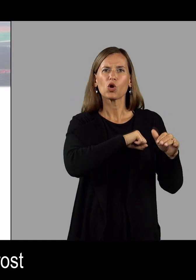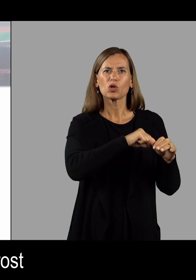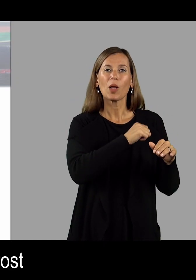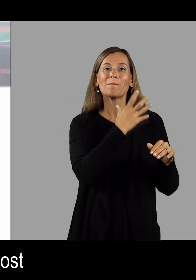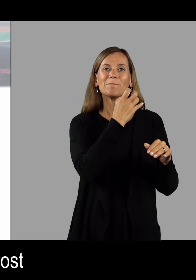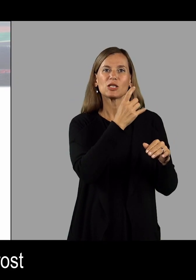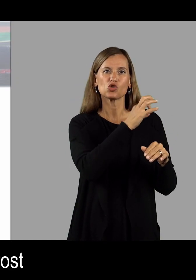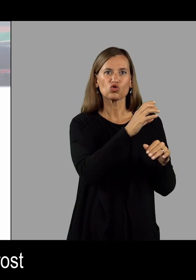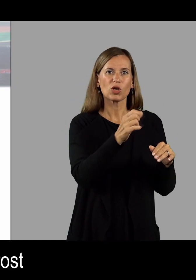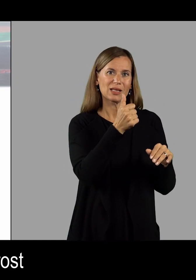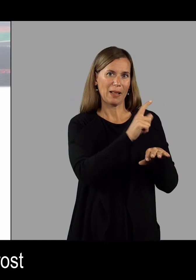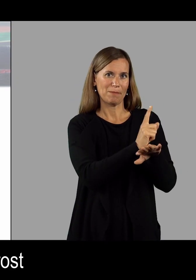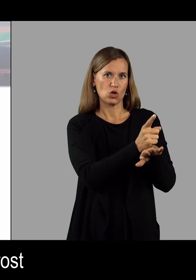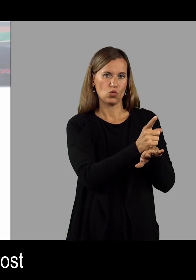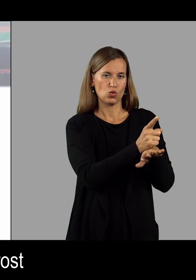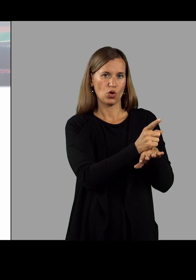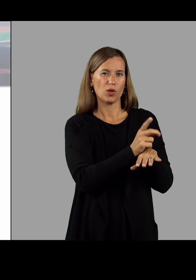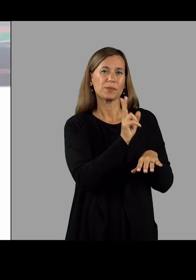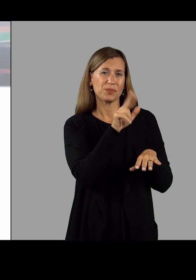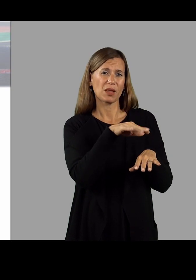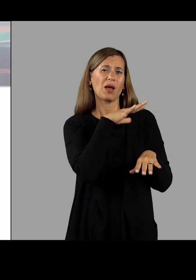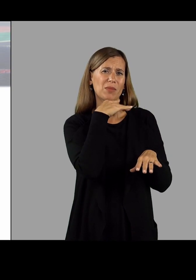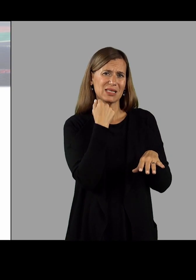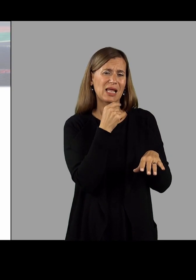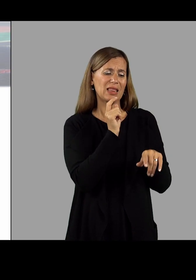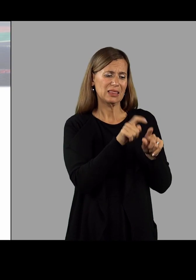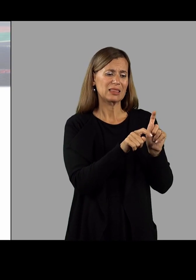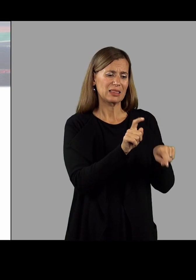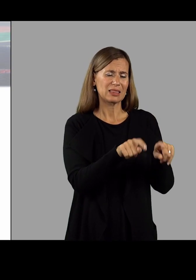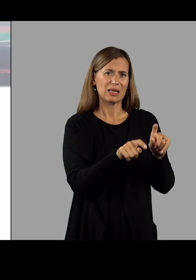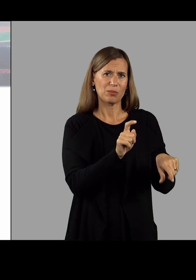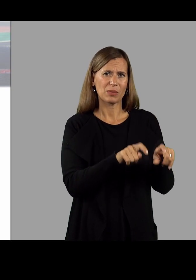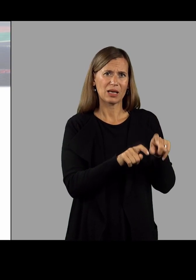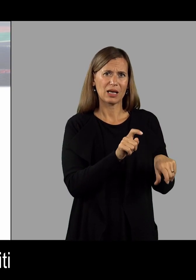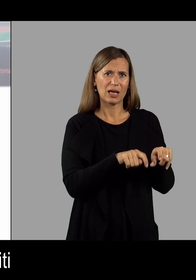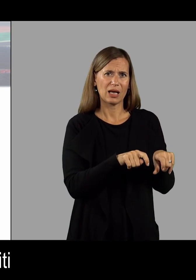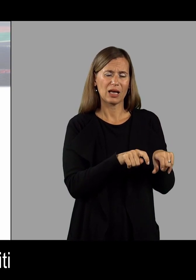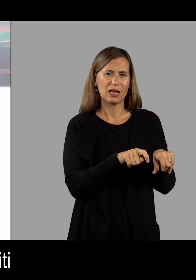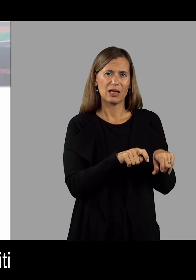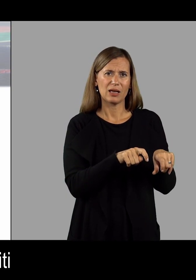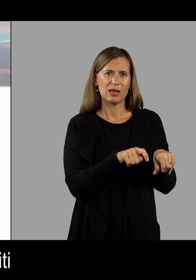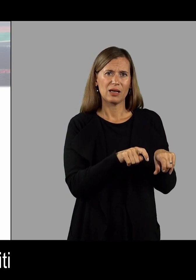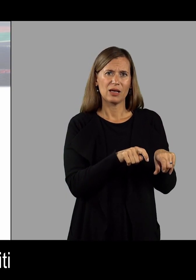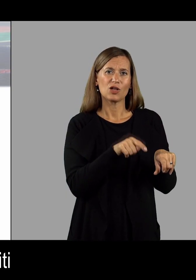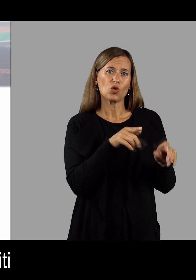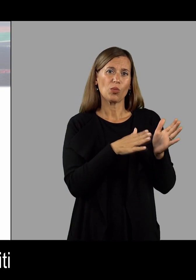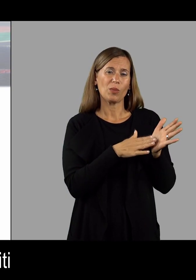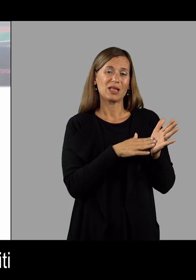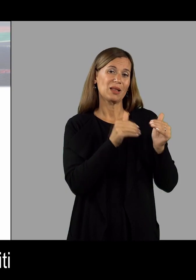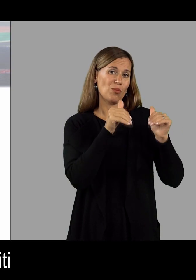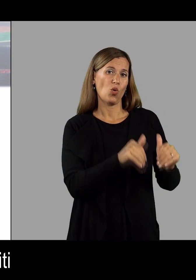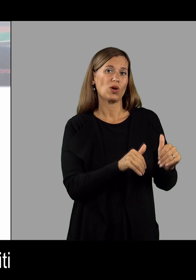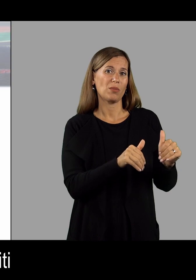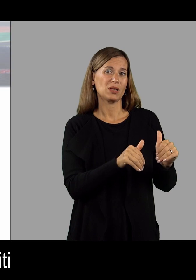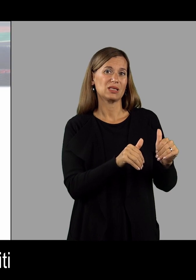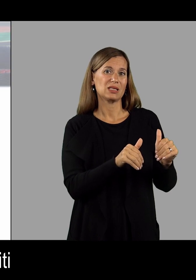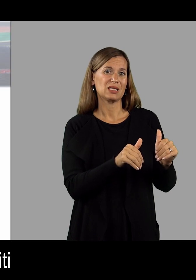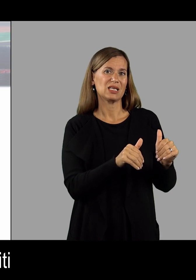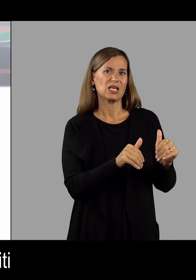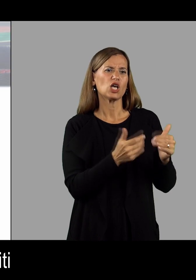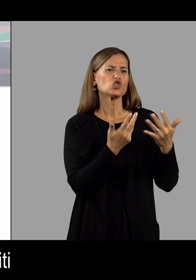tipkovnico, pri QWERTY tipkovnici, kot sem že prej omenil, tipkamo črko po črko in zaradi tega lahko